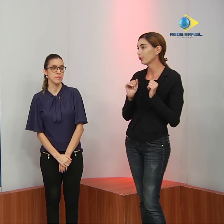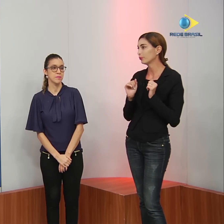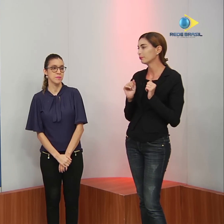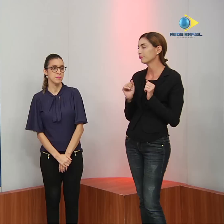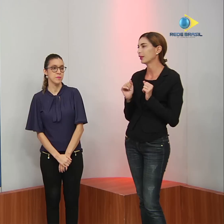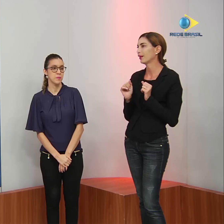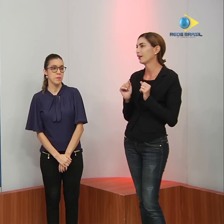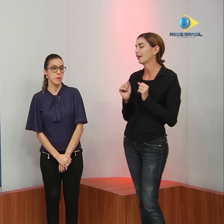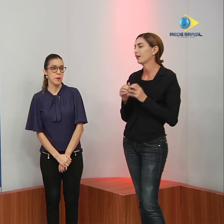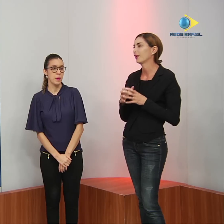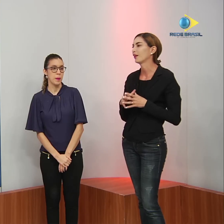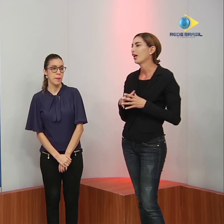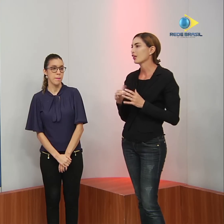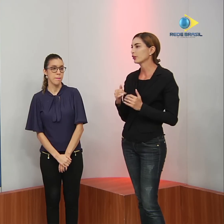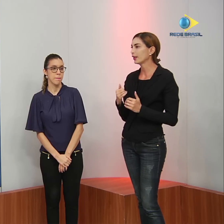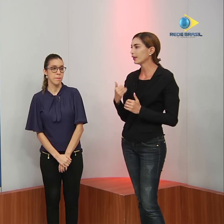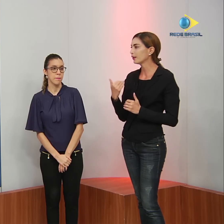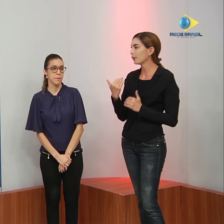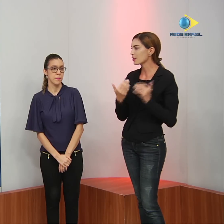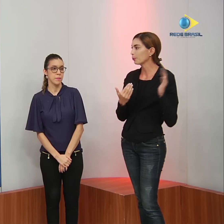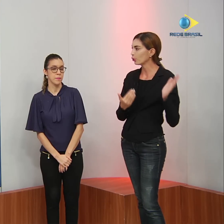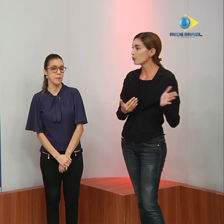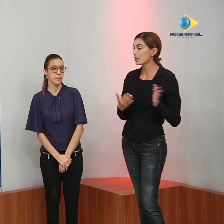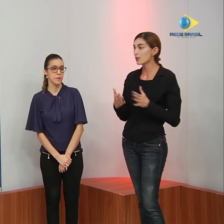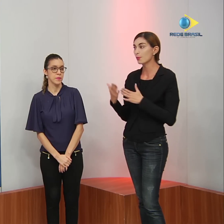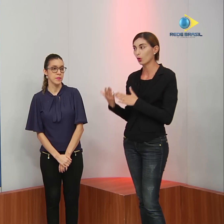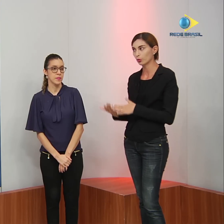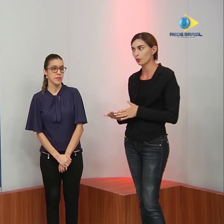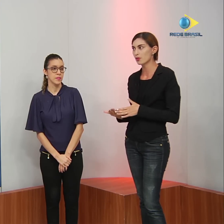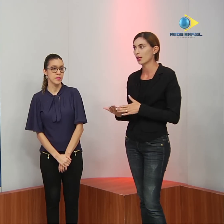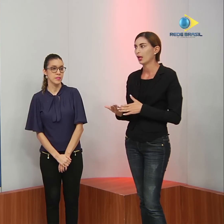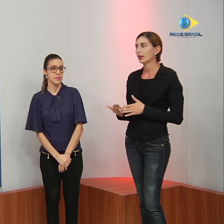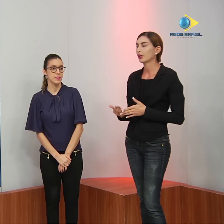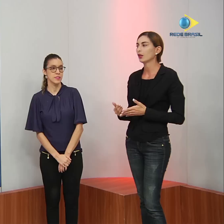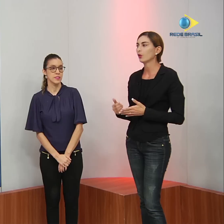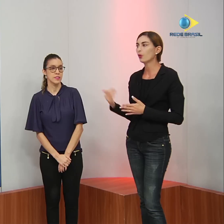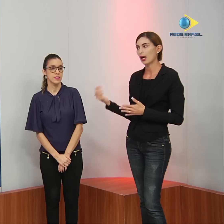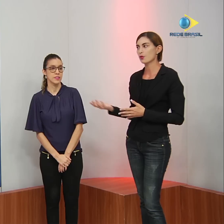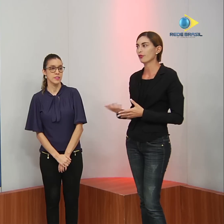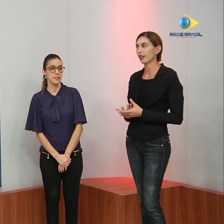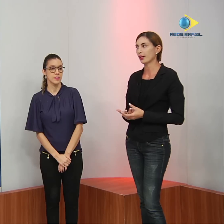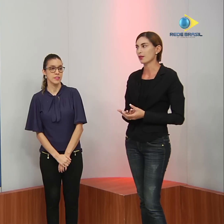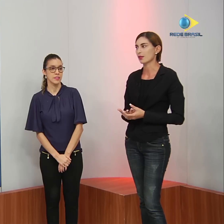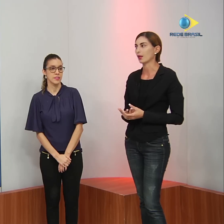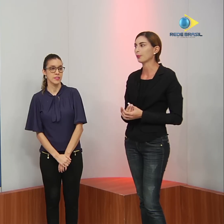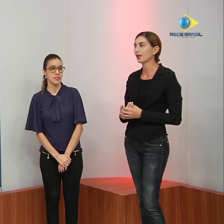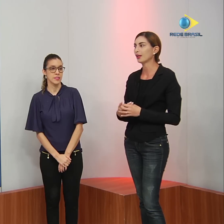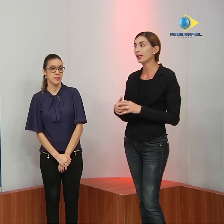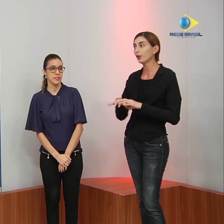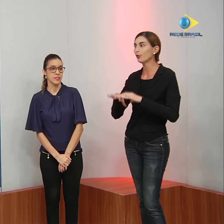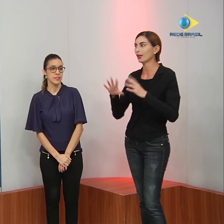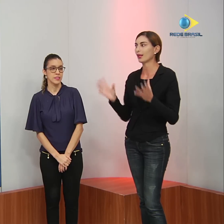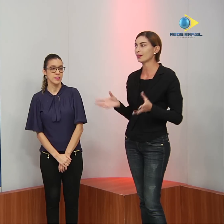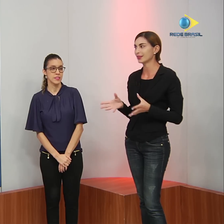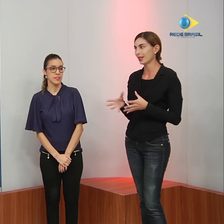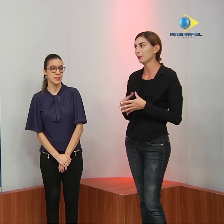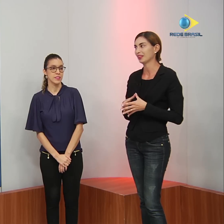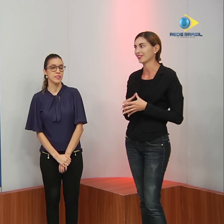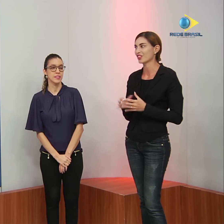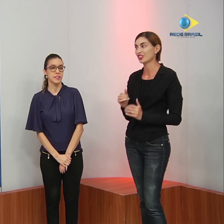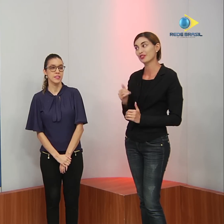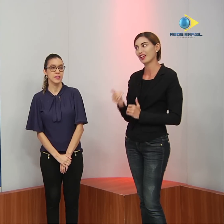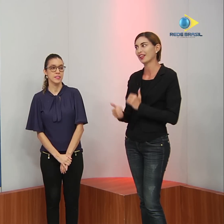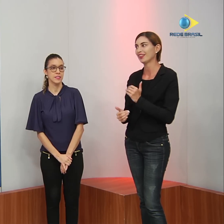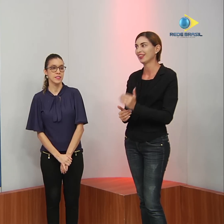todos esses módulos que o CAIS oferece, porque ninguém nunca nasce